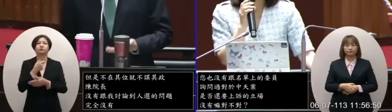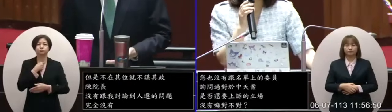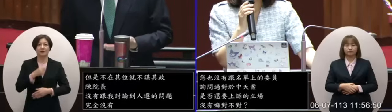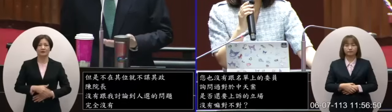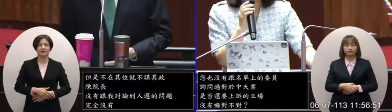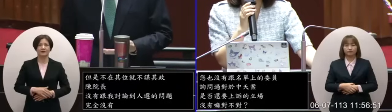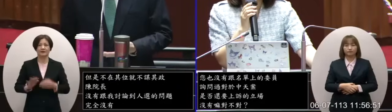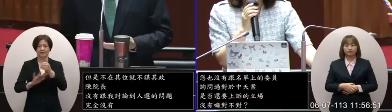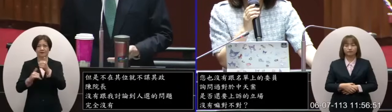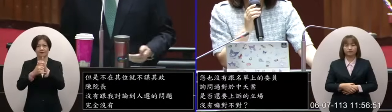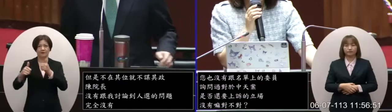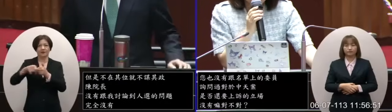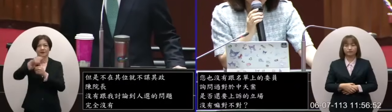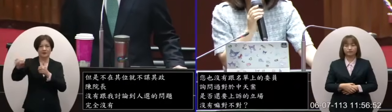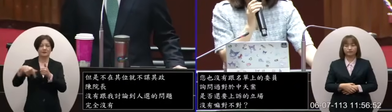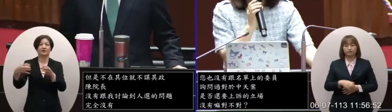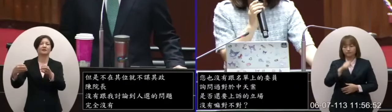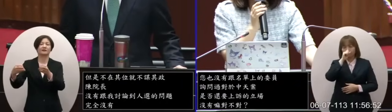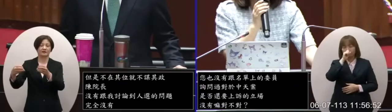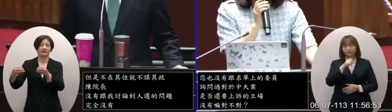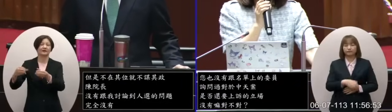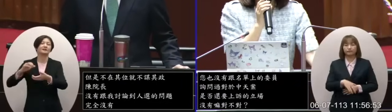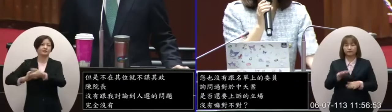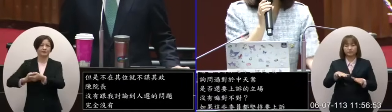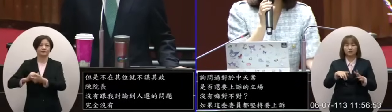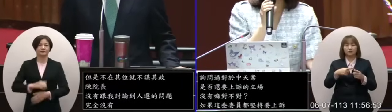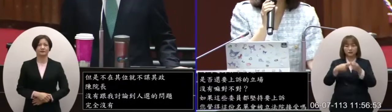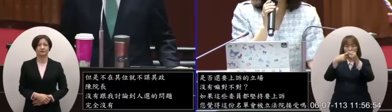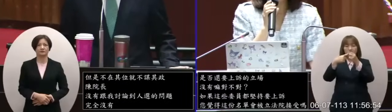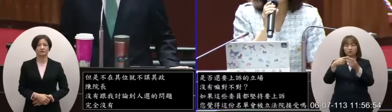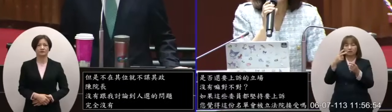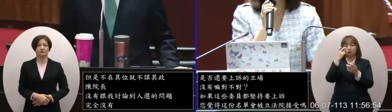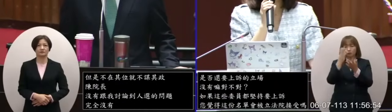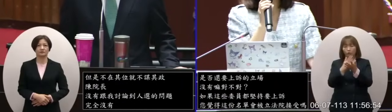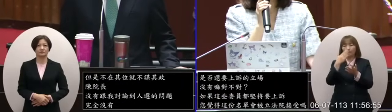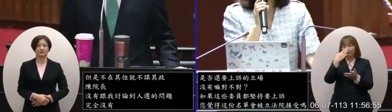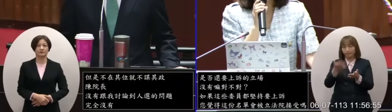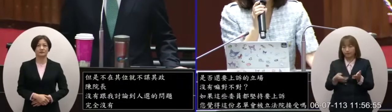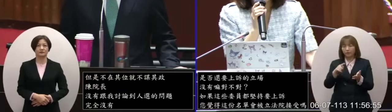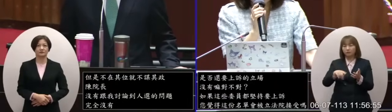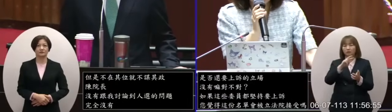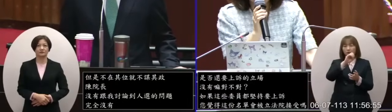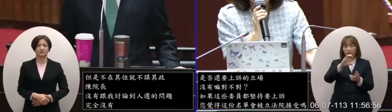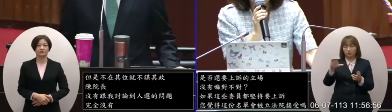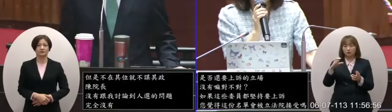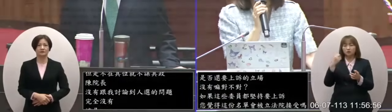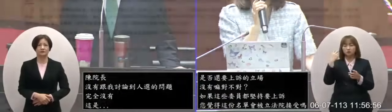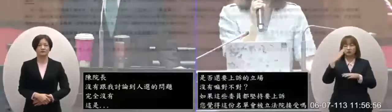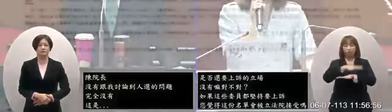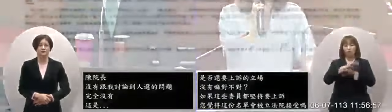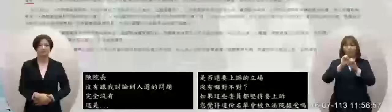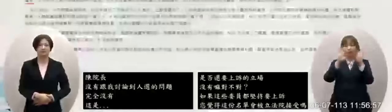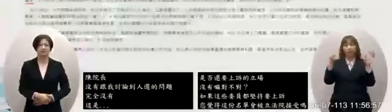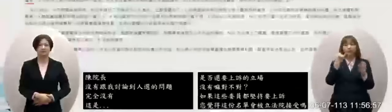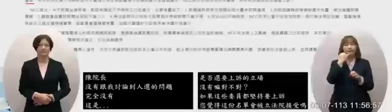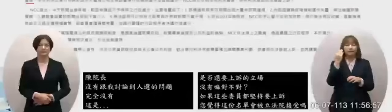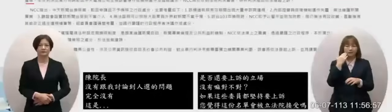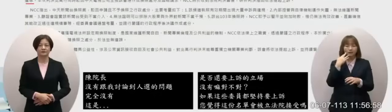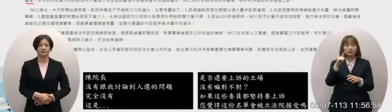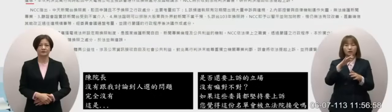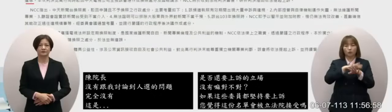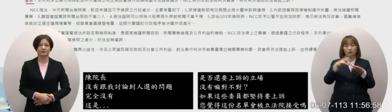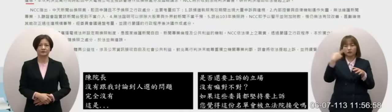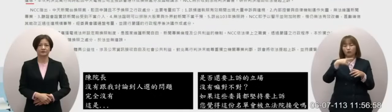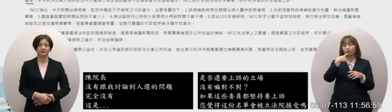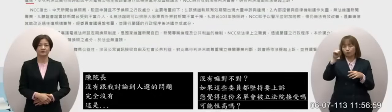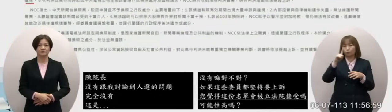的委员先进们在做决定。 好，那当时一审败诉的时候哦 ，NCC 还发了新闻稿，很说很遗憾会上